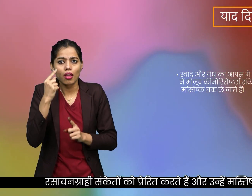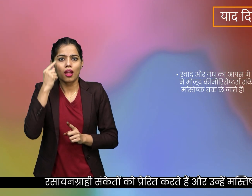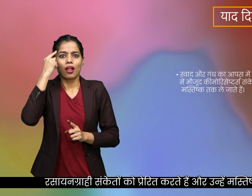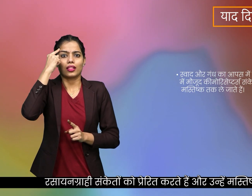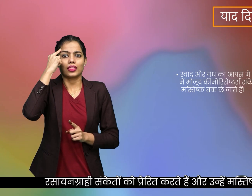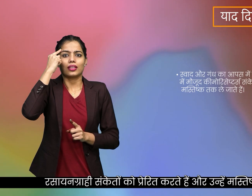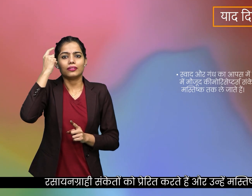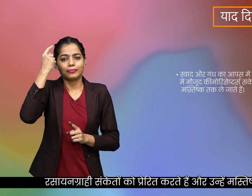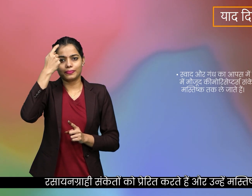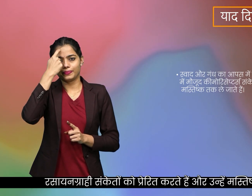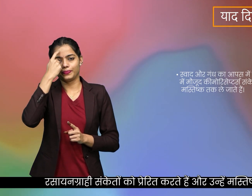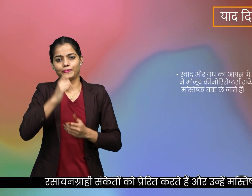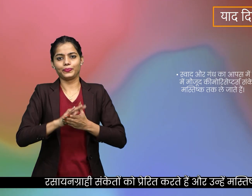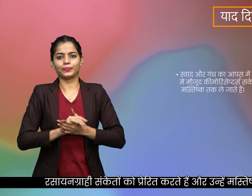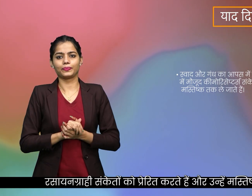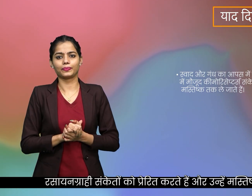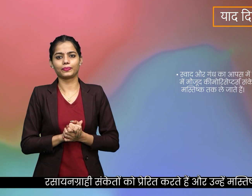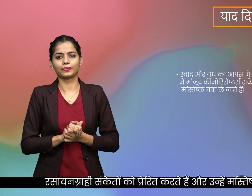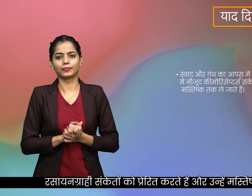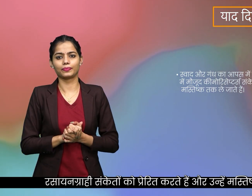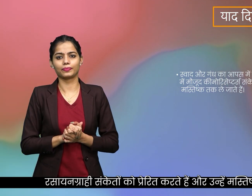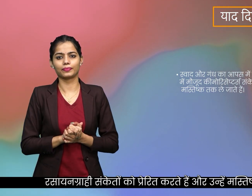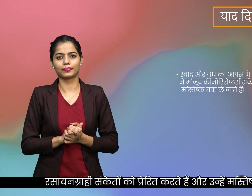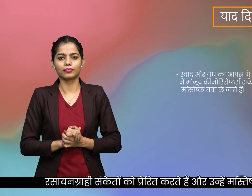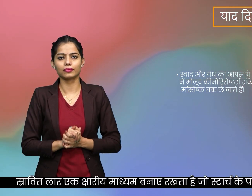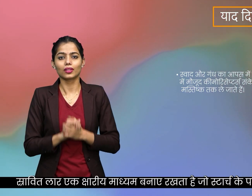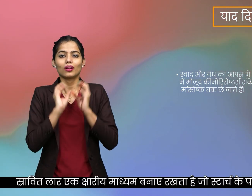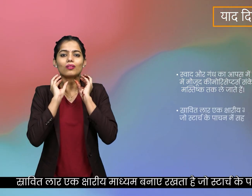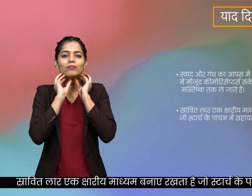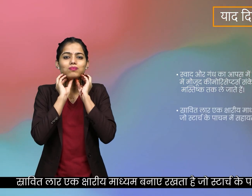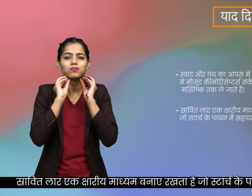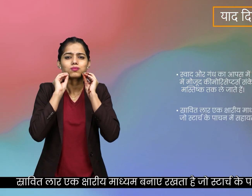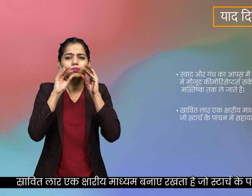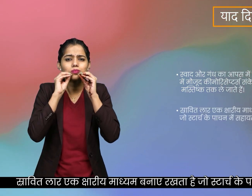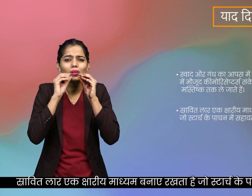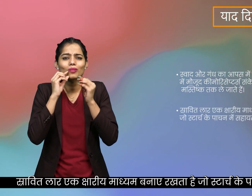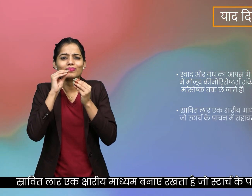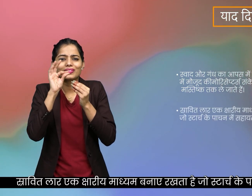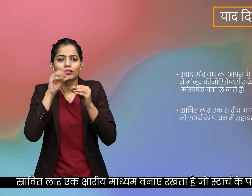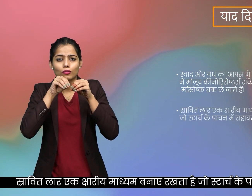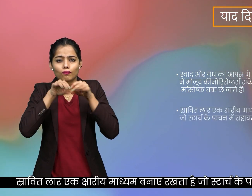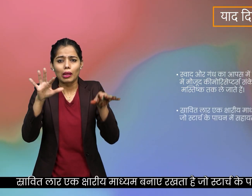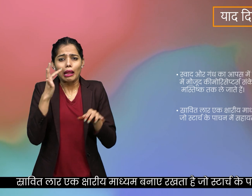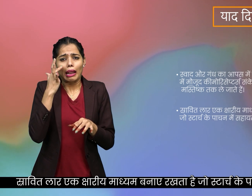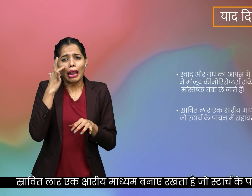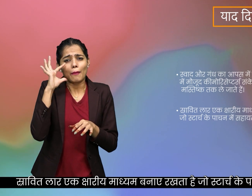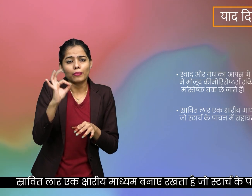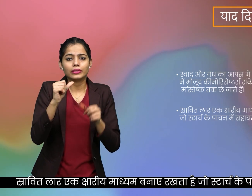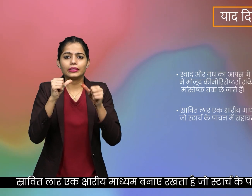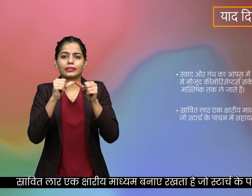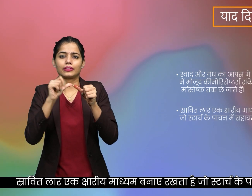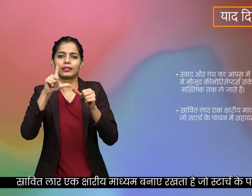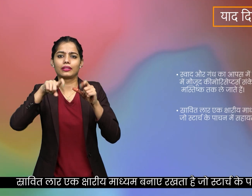को प्रेरित करते हैं और उन्हें मस्तिष्क तक ले जाते हैं। स्रावित लार एक क्षारीय